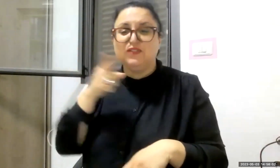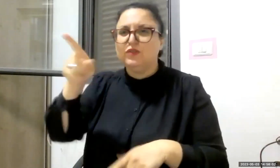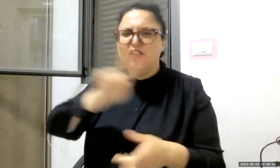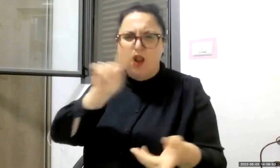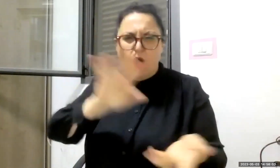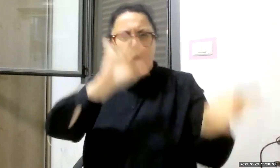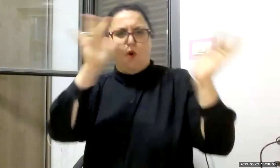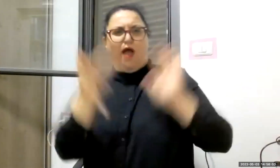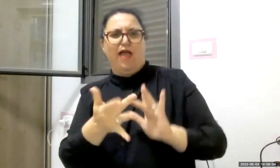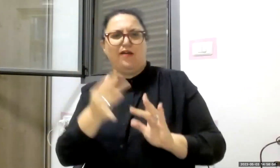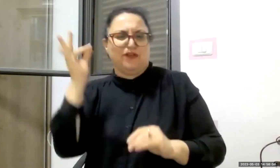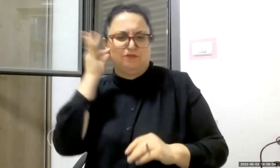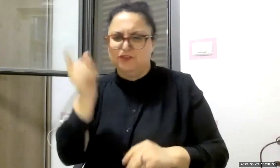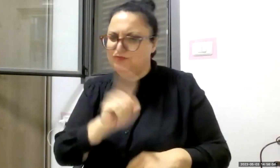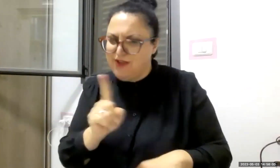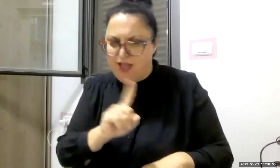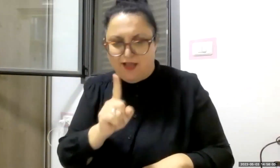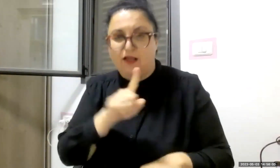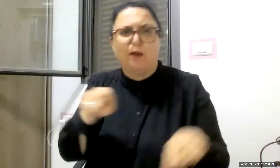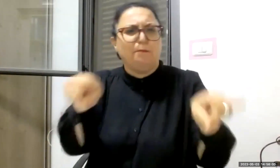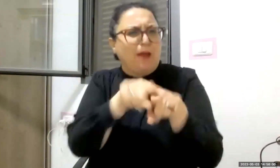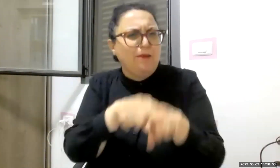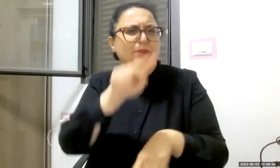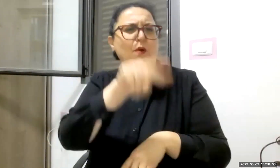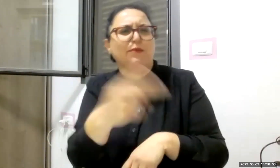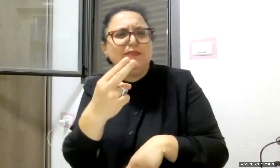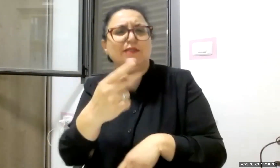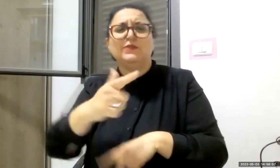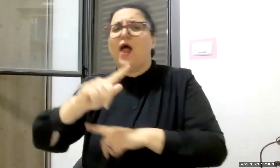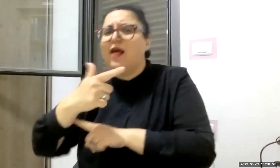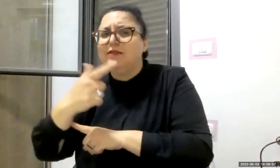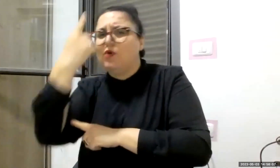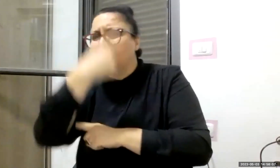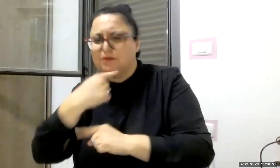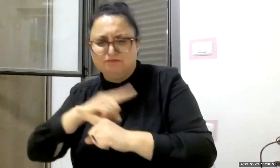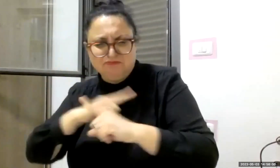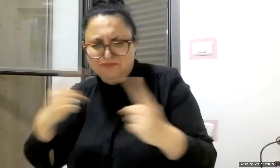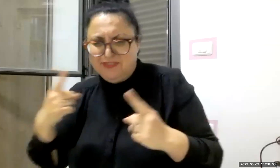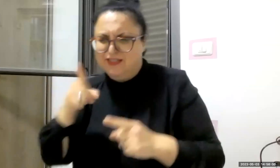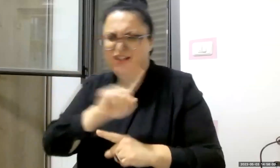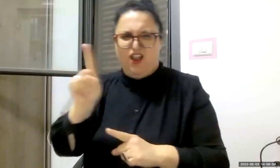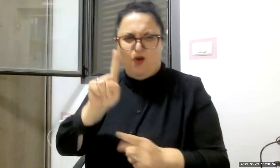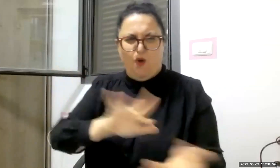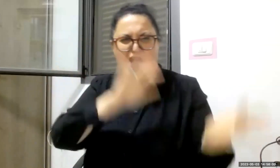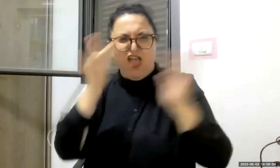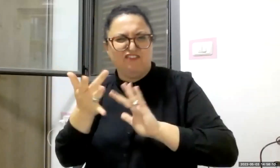השמיעה. זה לא, החרשות היא לא ההפך לשמיעה. כפי שהומוסקסואליות,